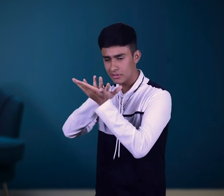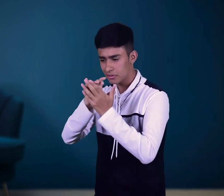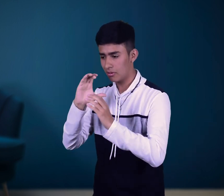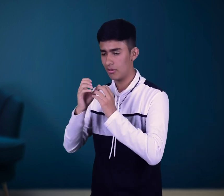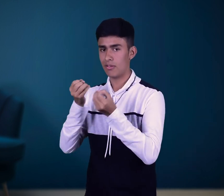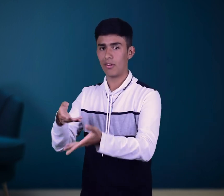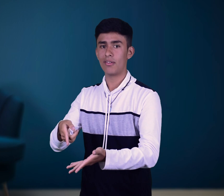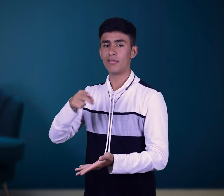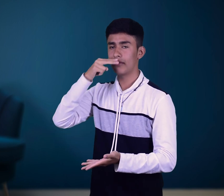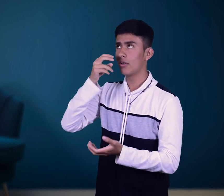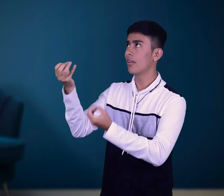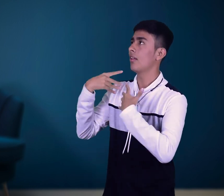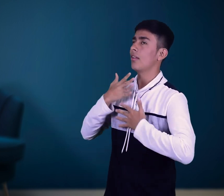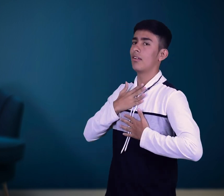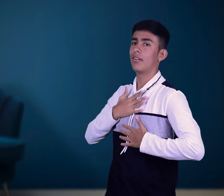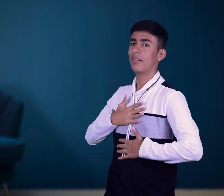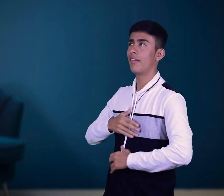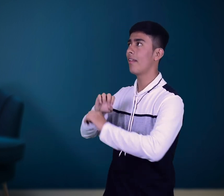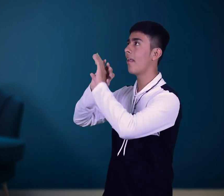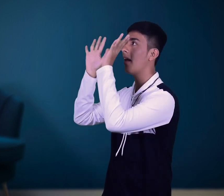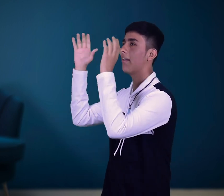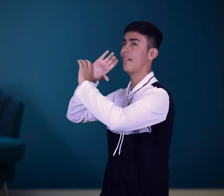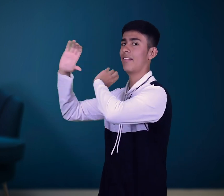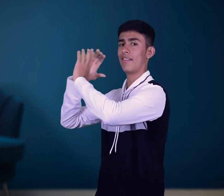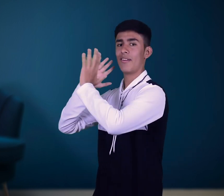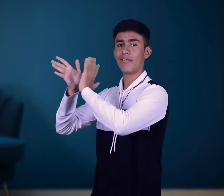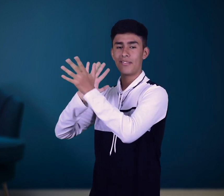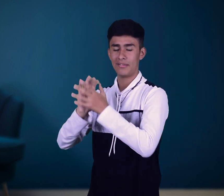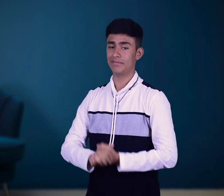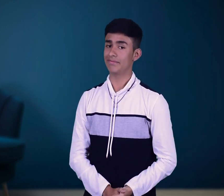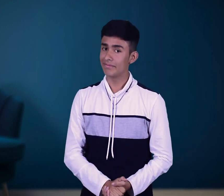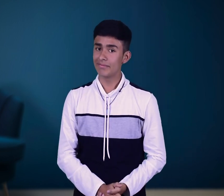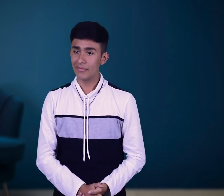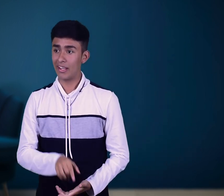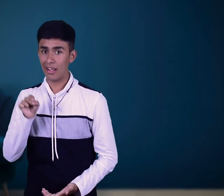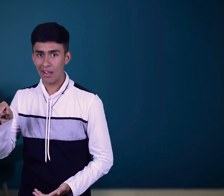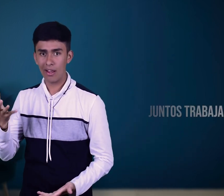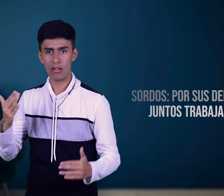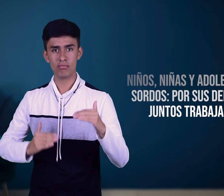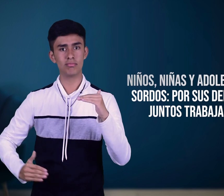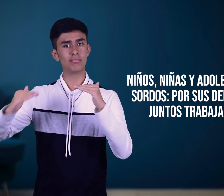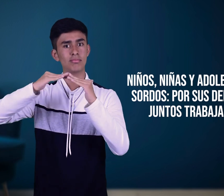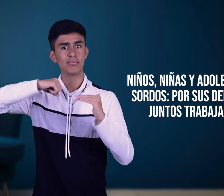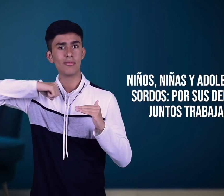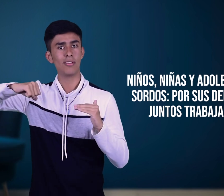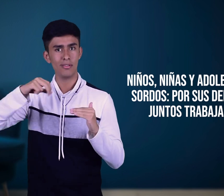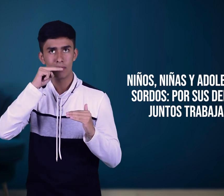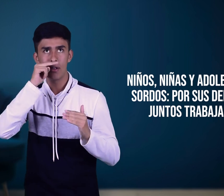sordos pueden aprender lengua de señas así los niños sordos se podrán comunicar con sus papás porque los niños sordos También